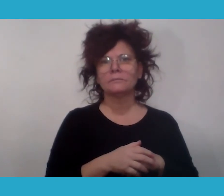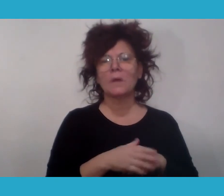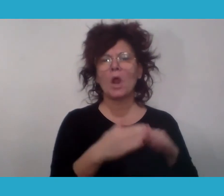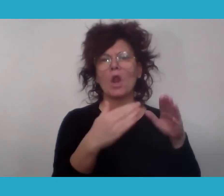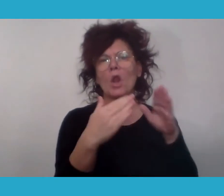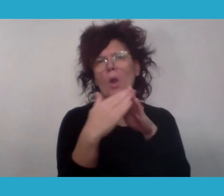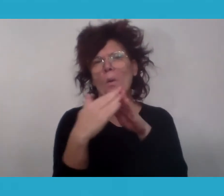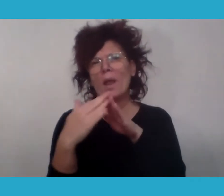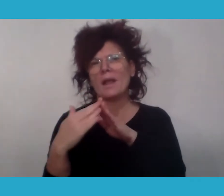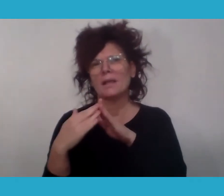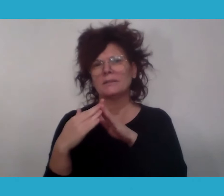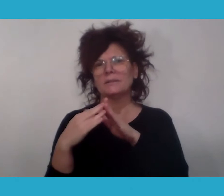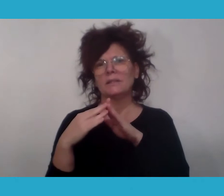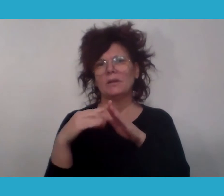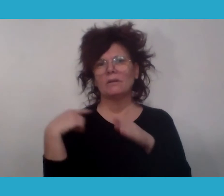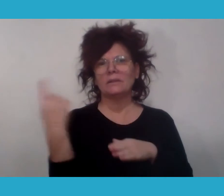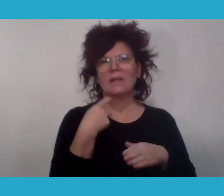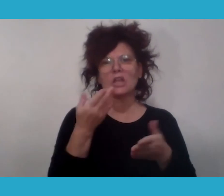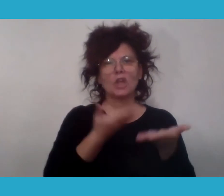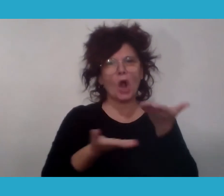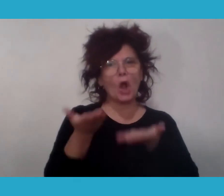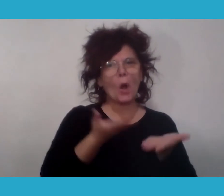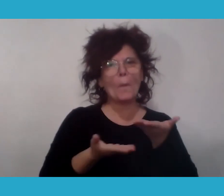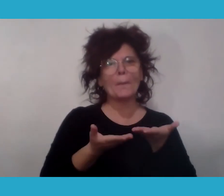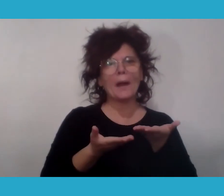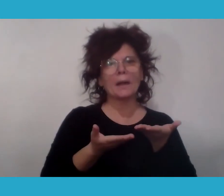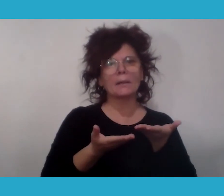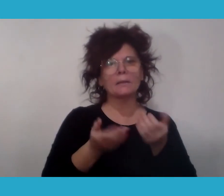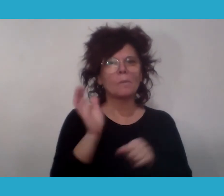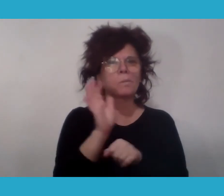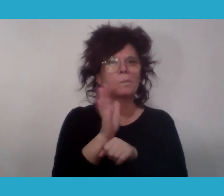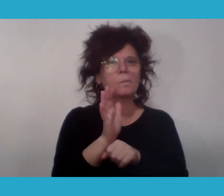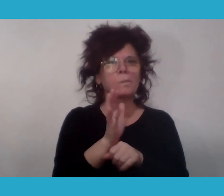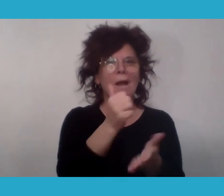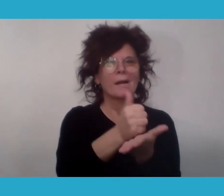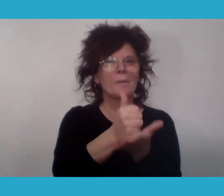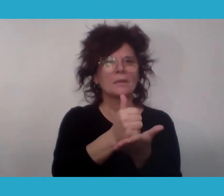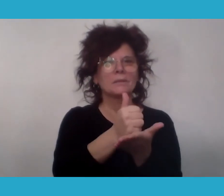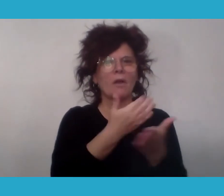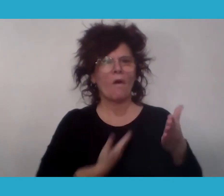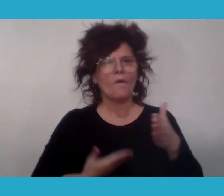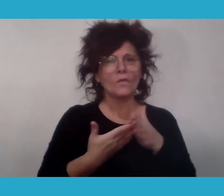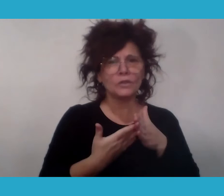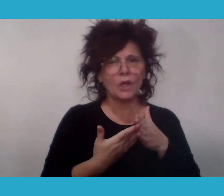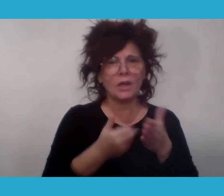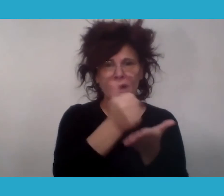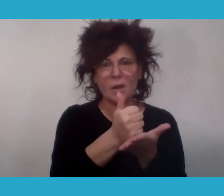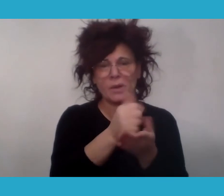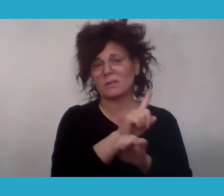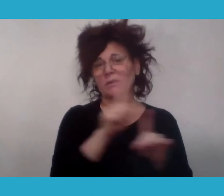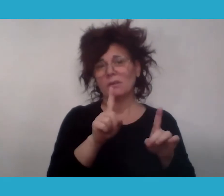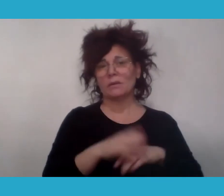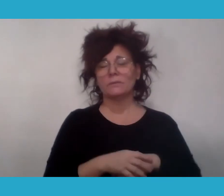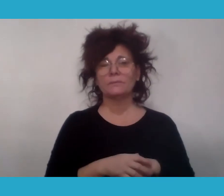tengan que representar entre ellos, porque los funcionarios no los representan. Vuelvo a agradecer a los vecinos que